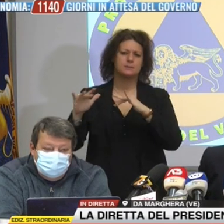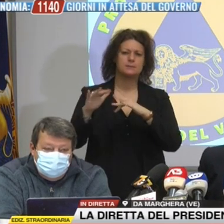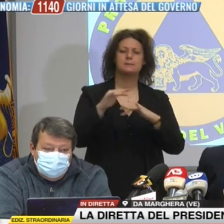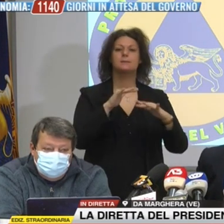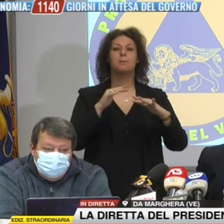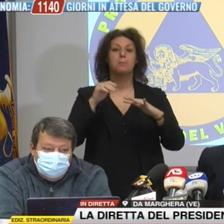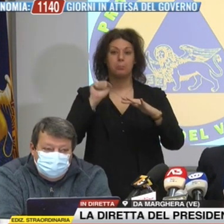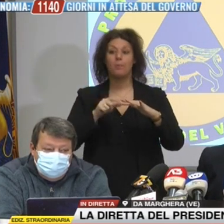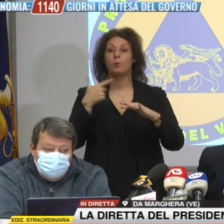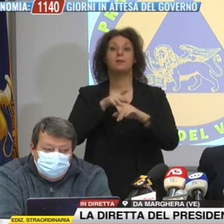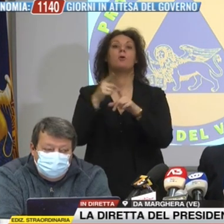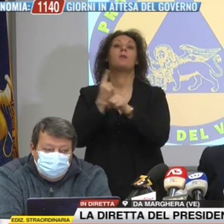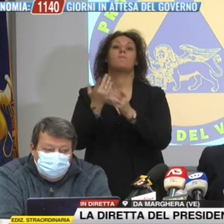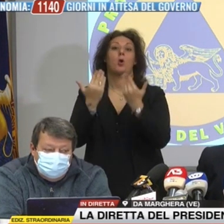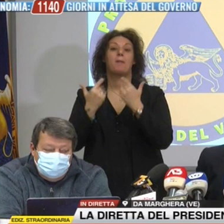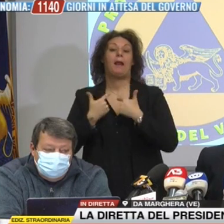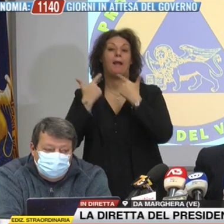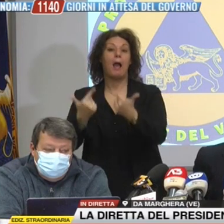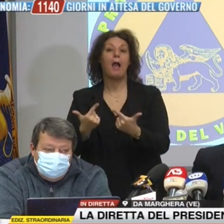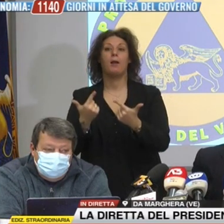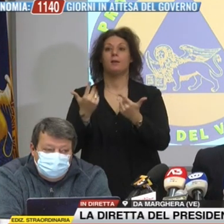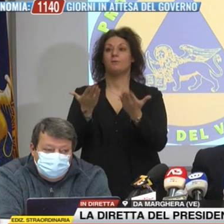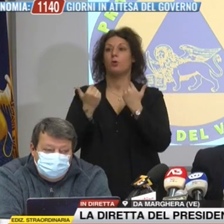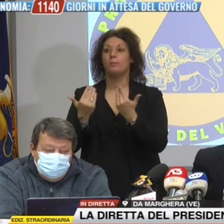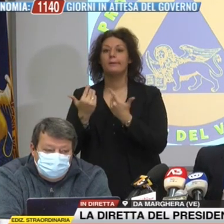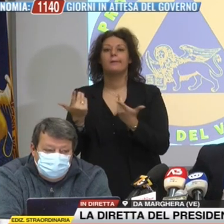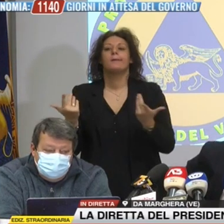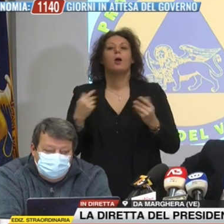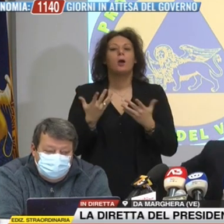devono fare i regali, gli acquisti, eccetera. Sapete che vi dica?